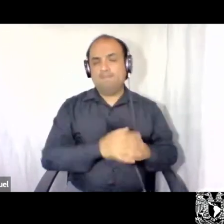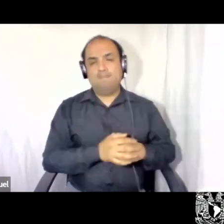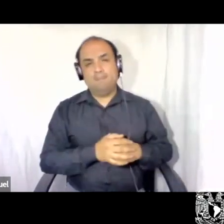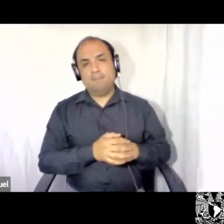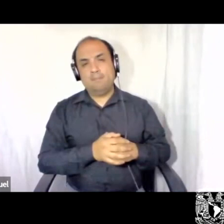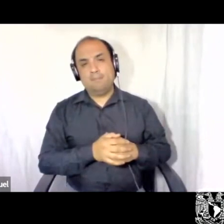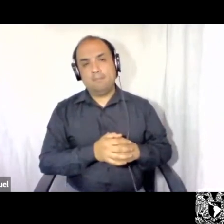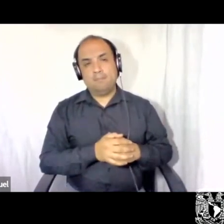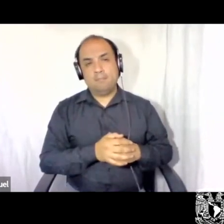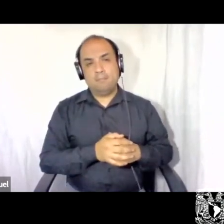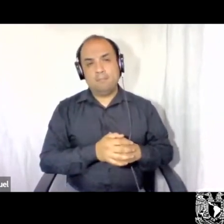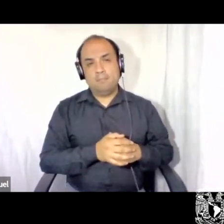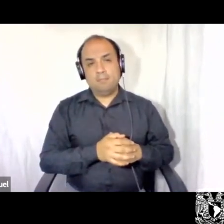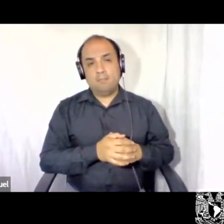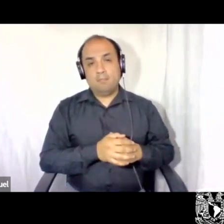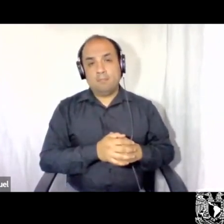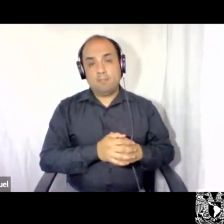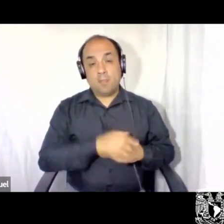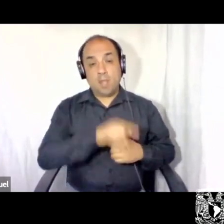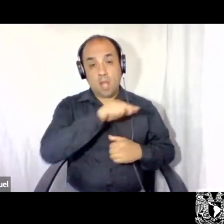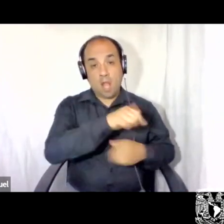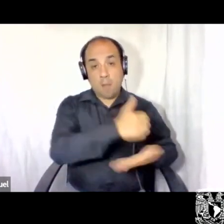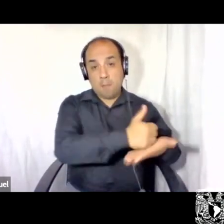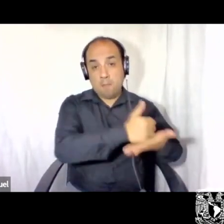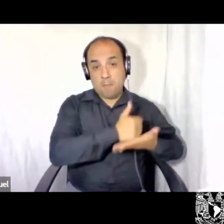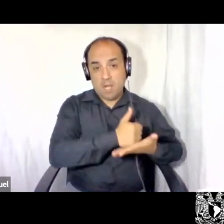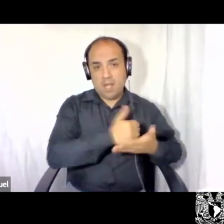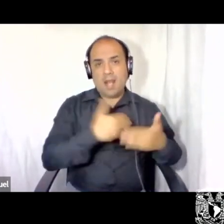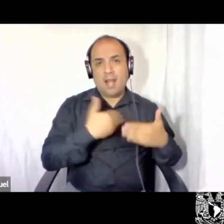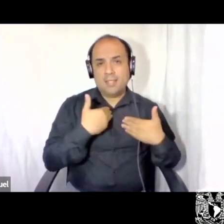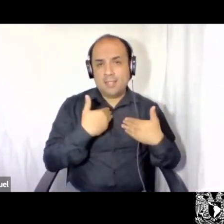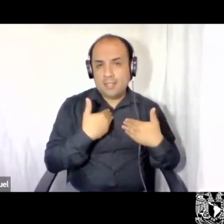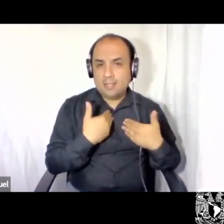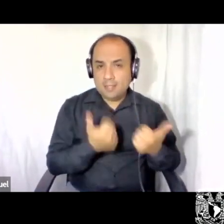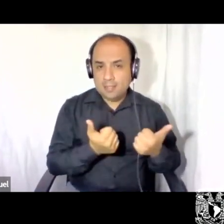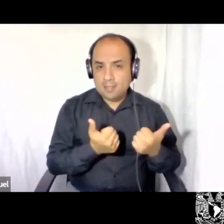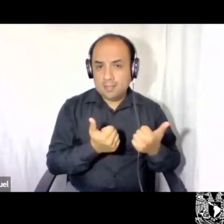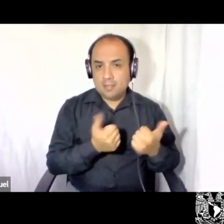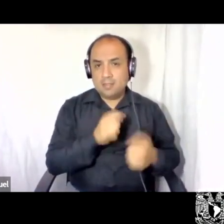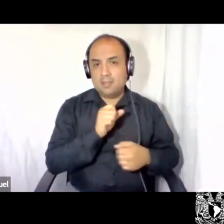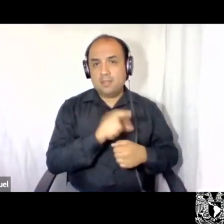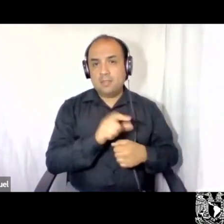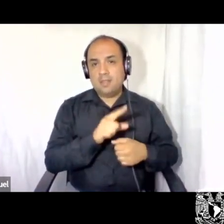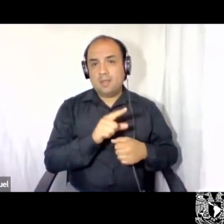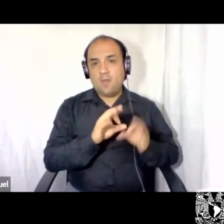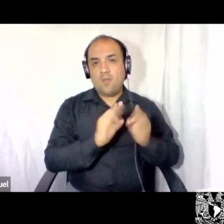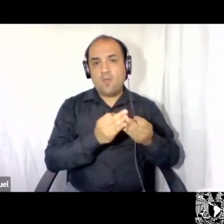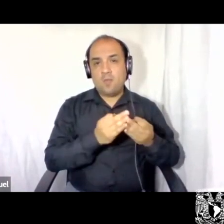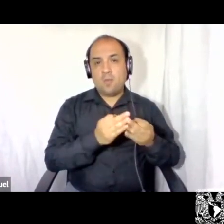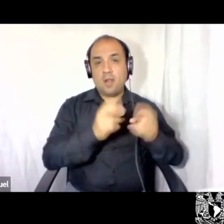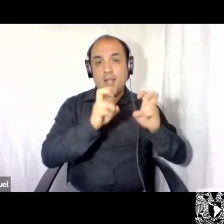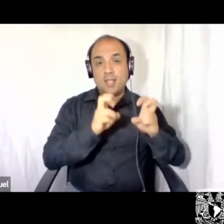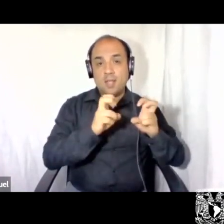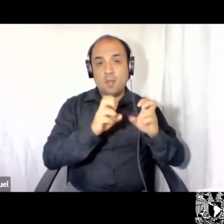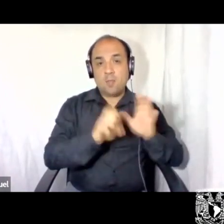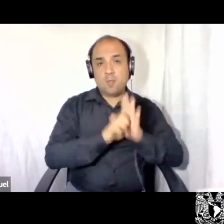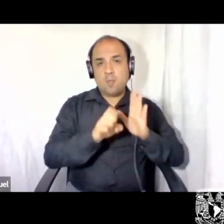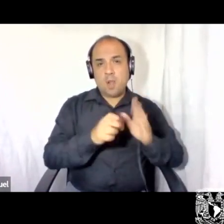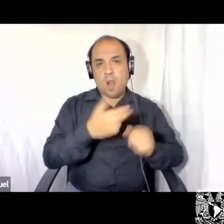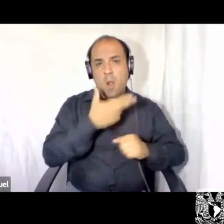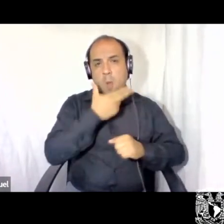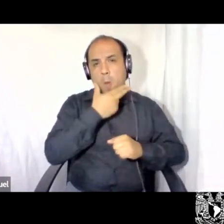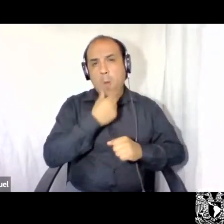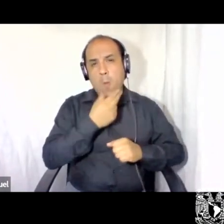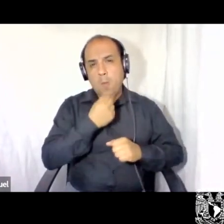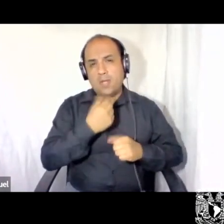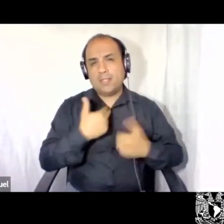me ha ayudado también como a ver desde otra forma el hecho de cuestiones como la masculinidad,